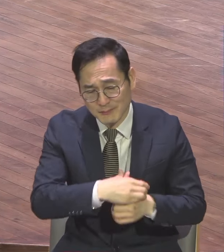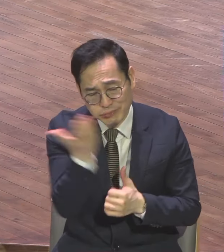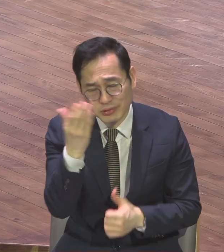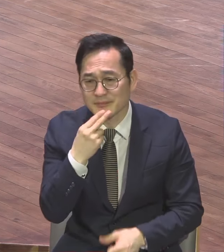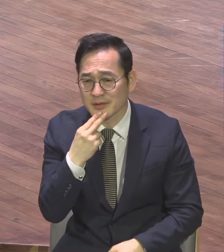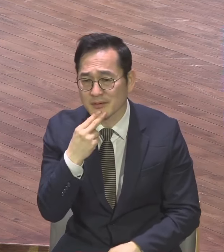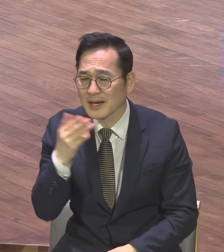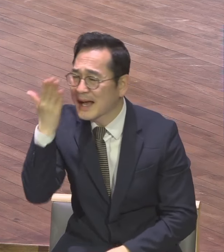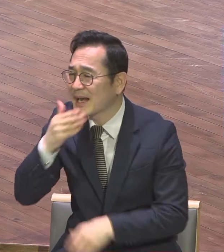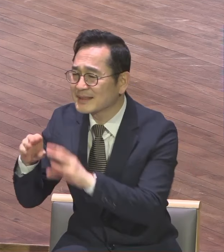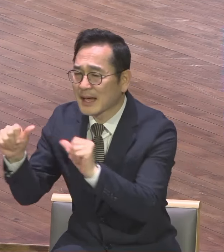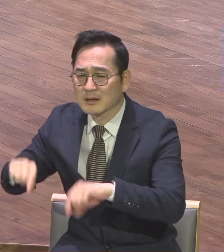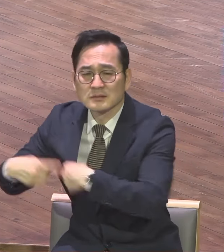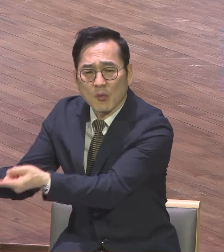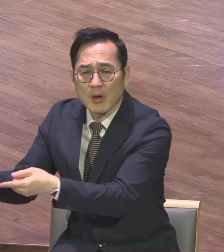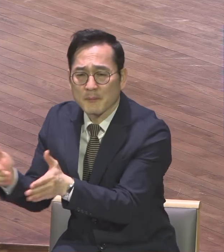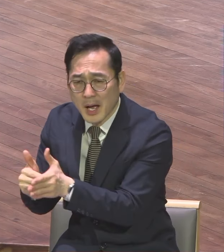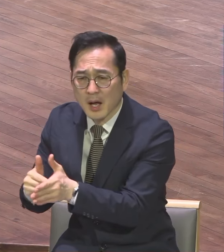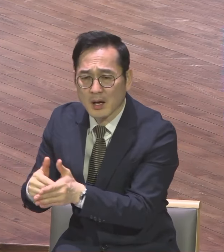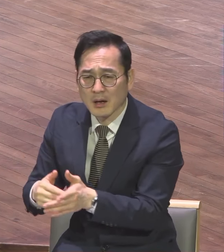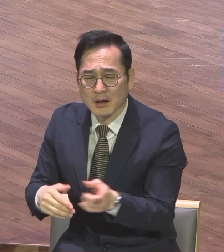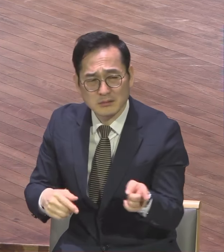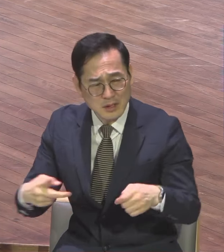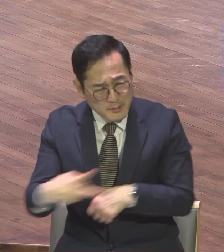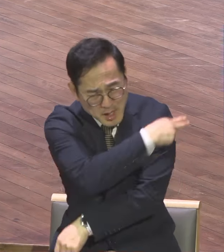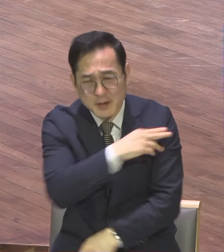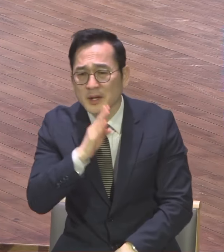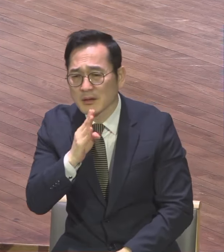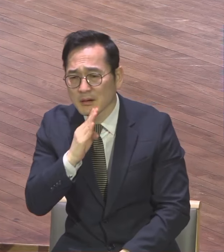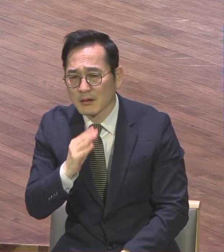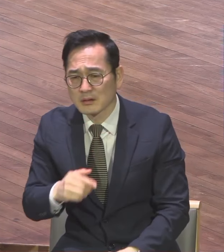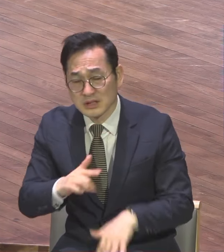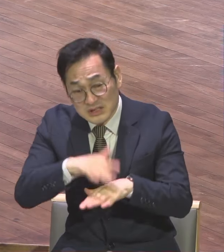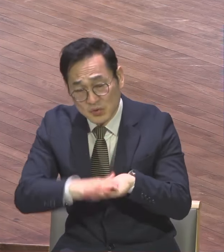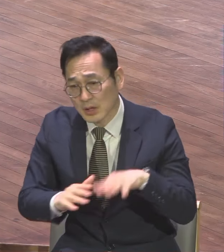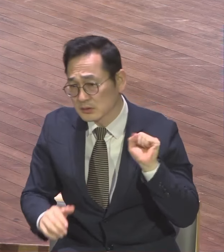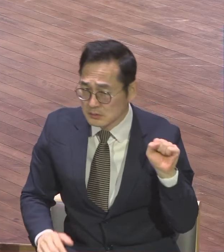땅 들어왔는데도 이 세 가지 건성에 바뀌질 않았어.